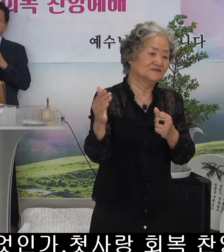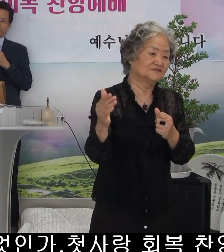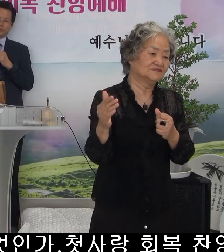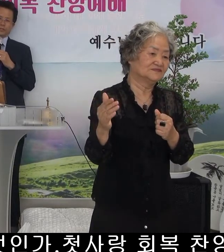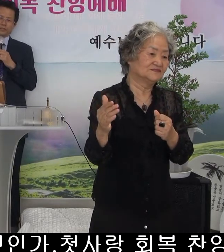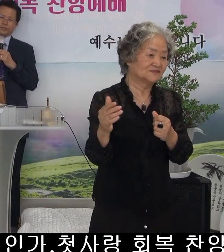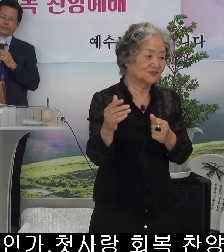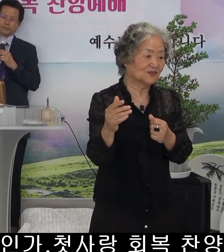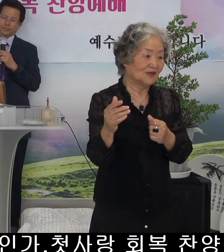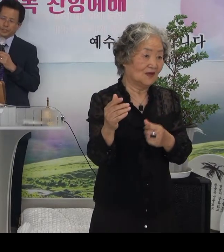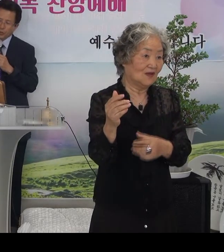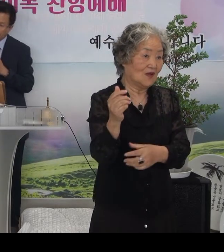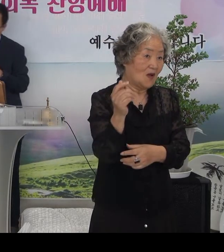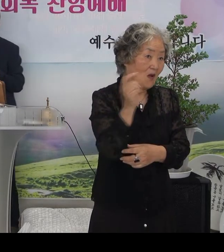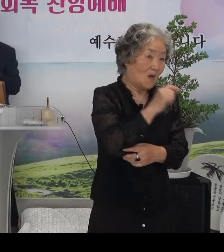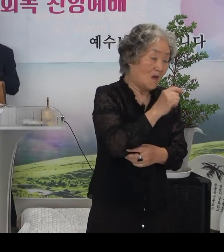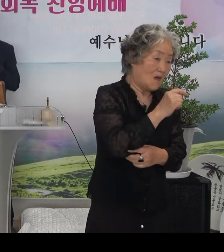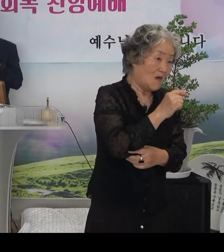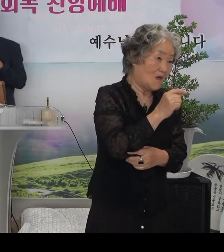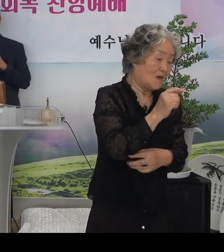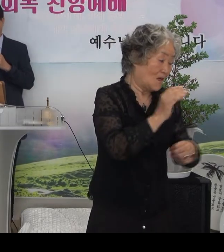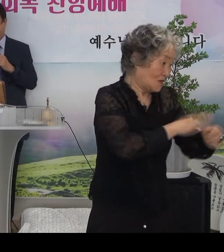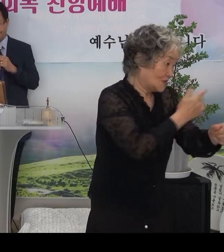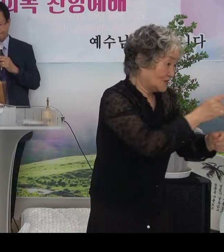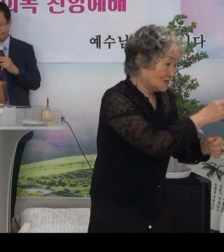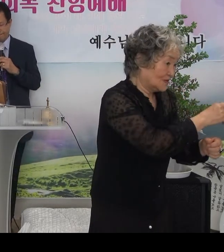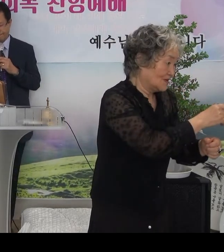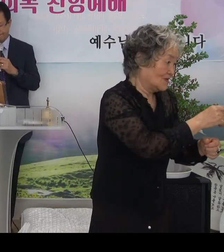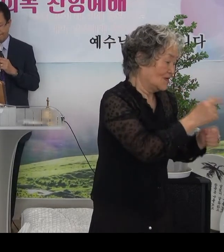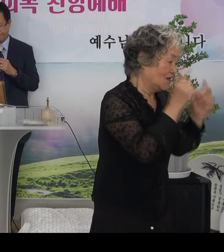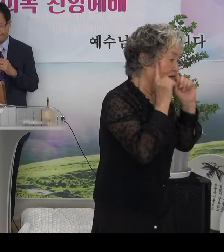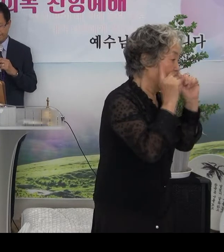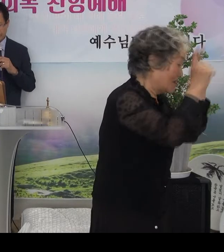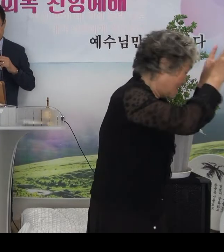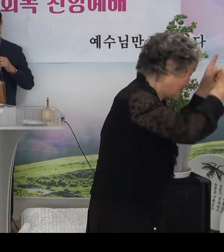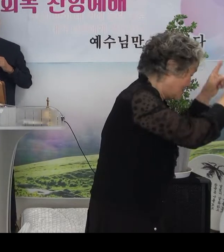딱 잘못해서 지옥의 길로 갈까봐